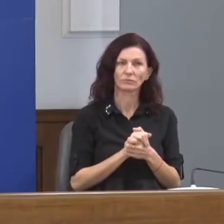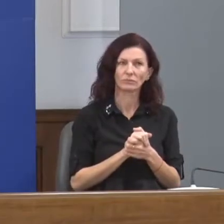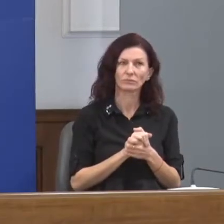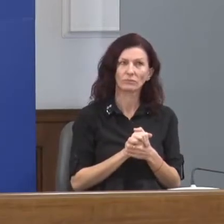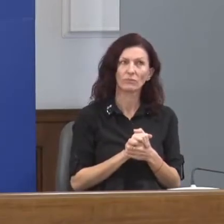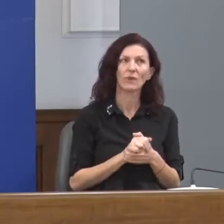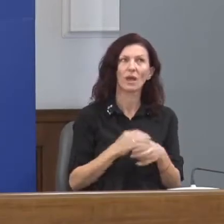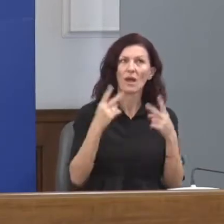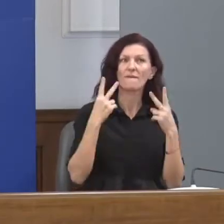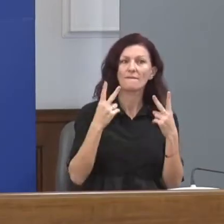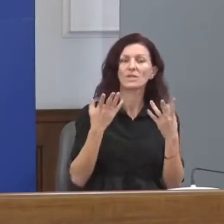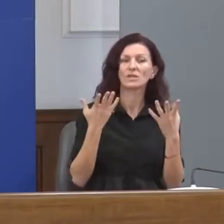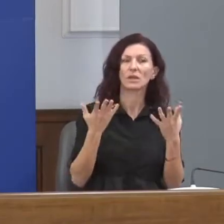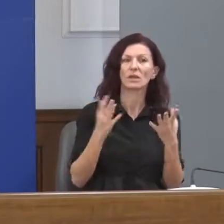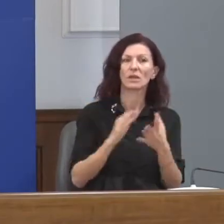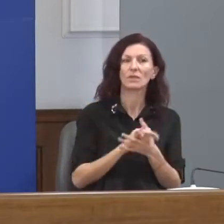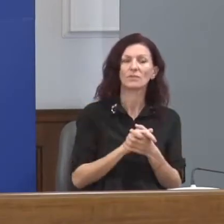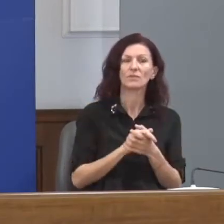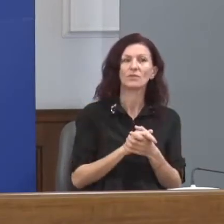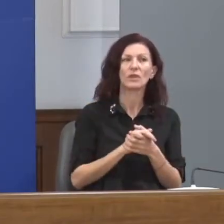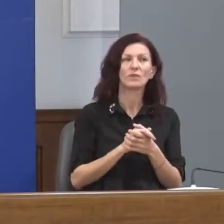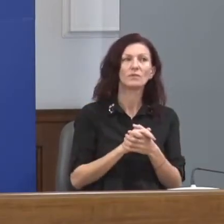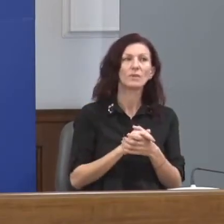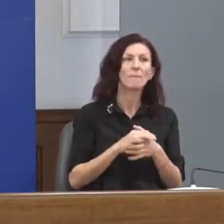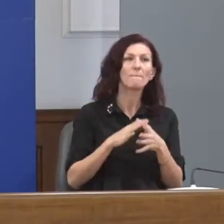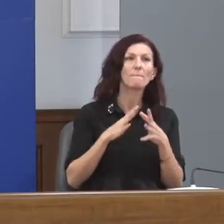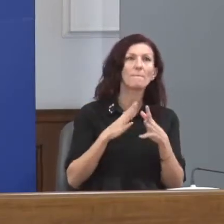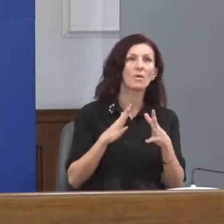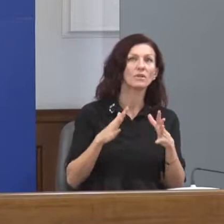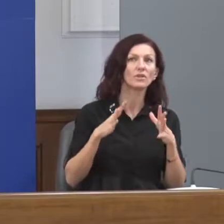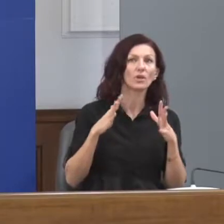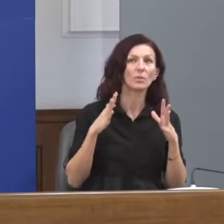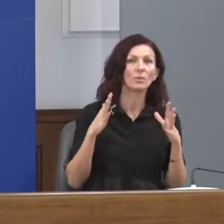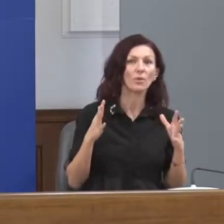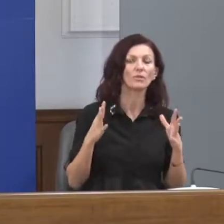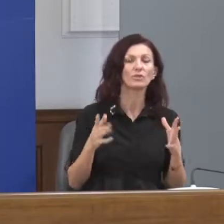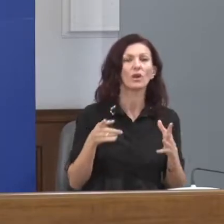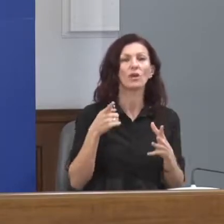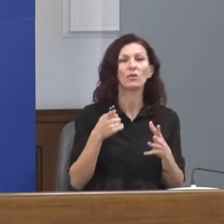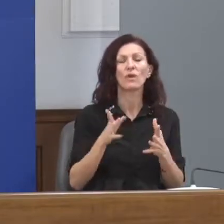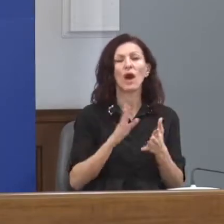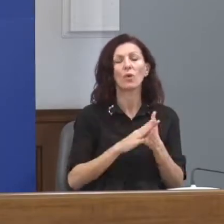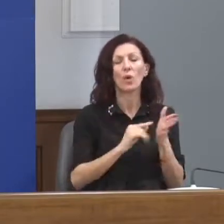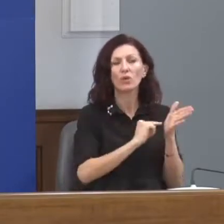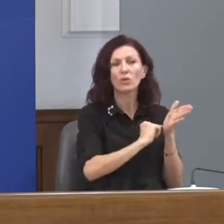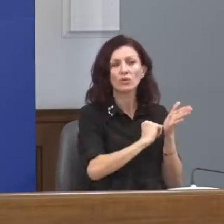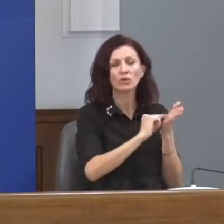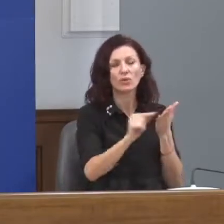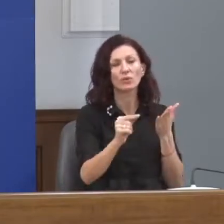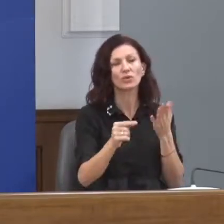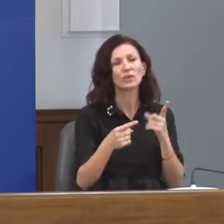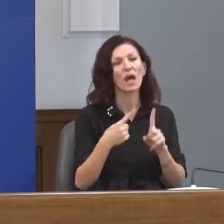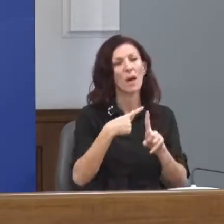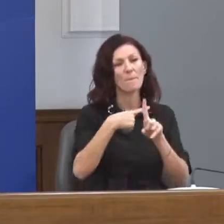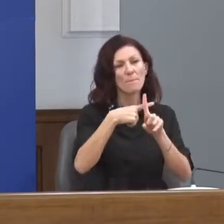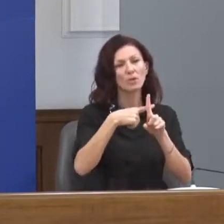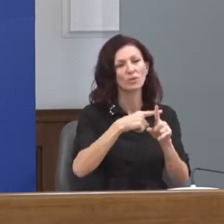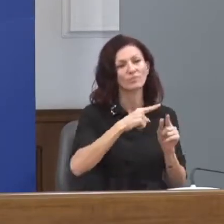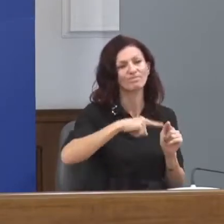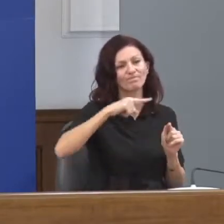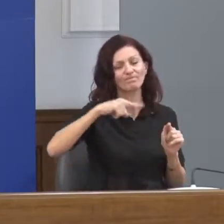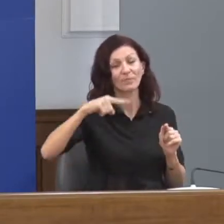Виждате, че все повече и повече това, което се отчита, е една положителна тенденция за